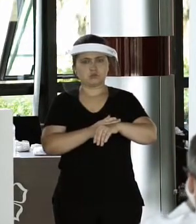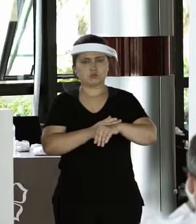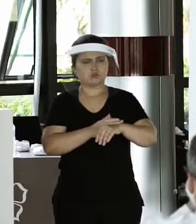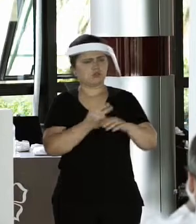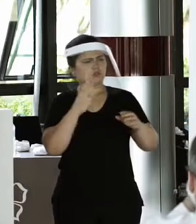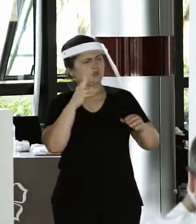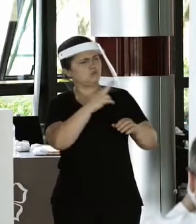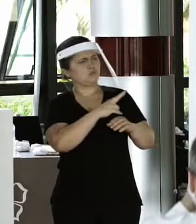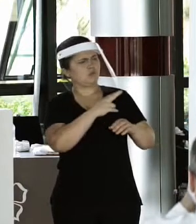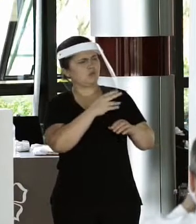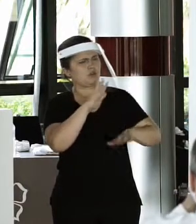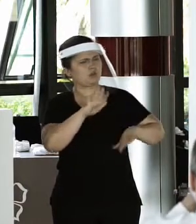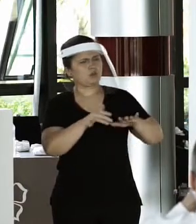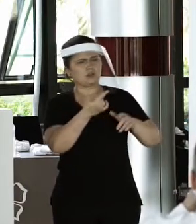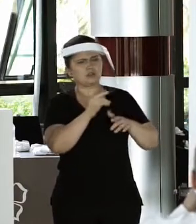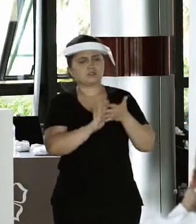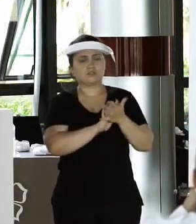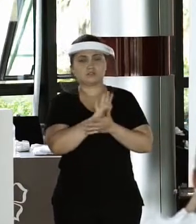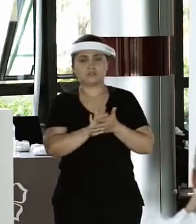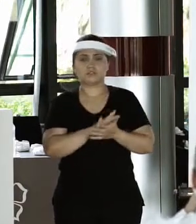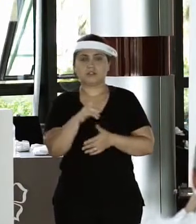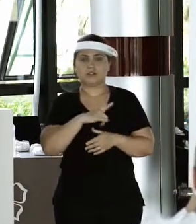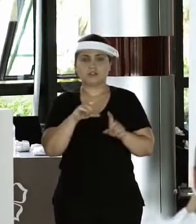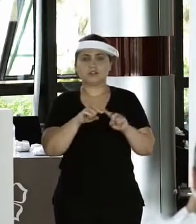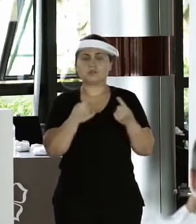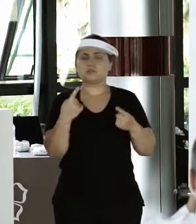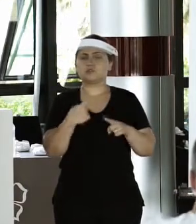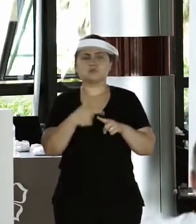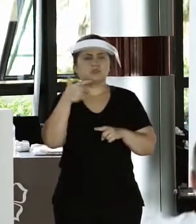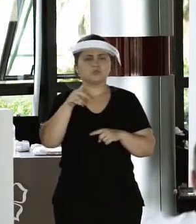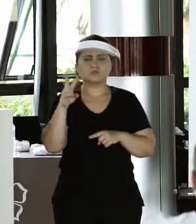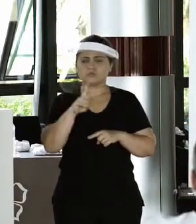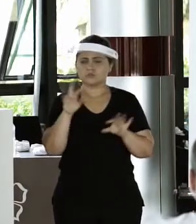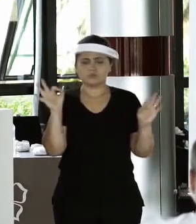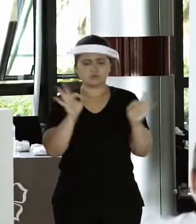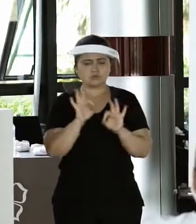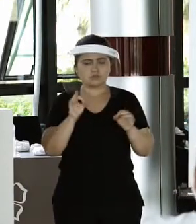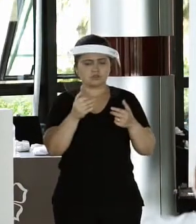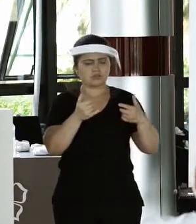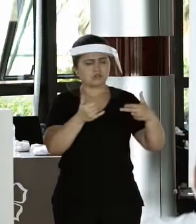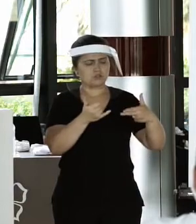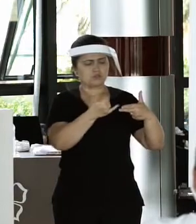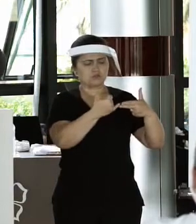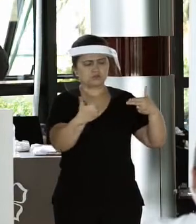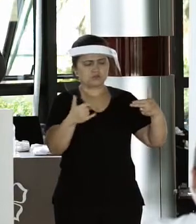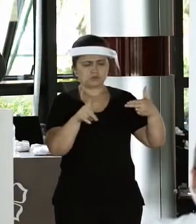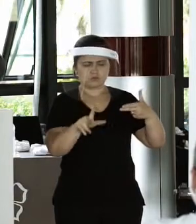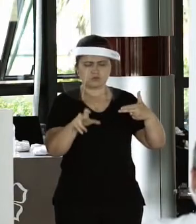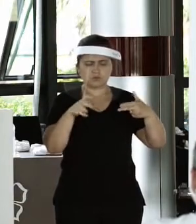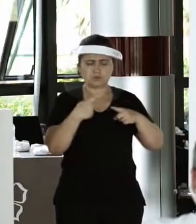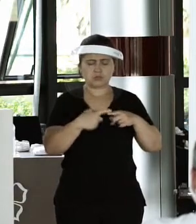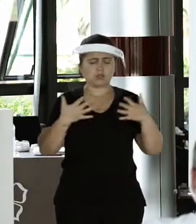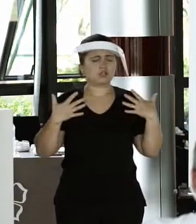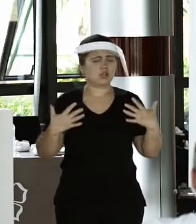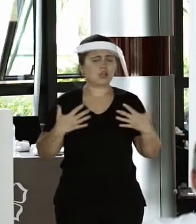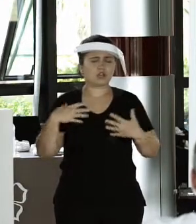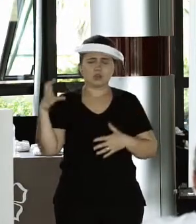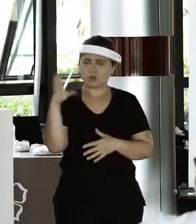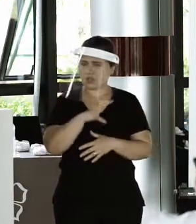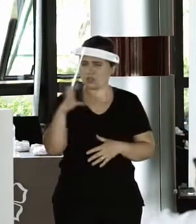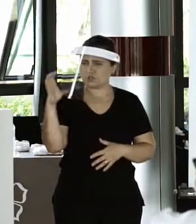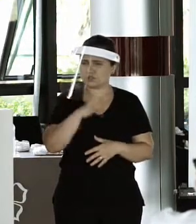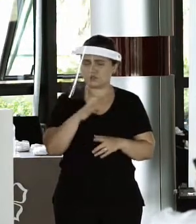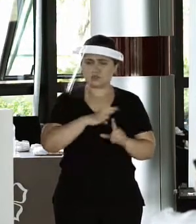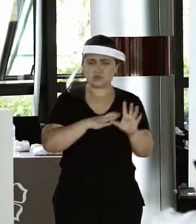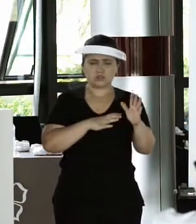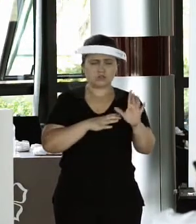Parece que não tem nada, né? Tem. Só que por que eu não estou vendo nada com a termografia? Porque tudo está tão quente, já ficou ali